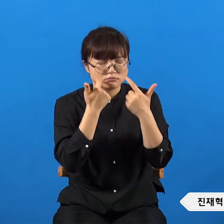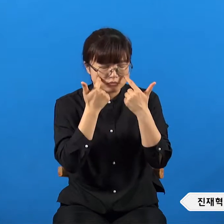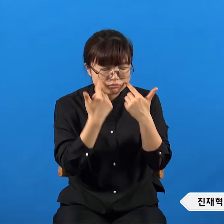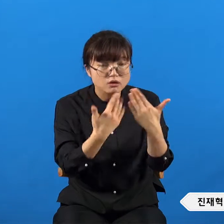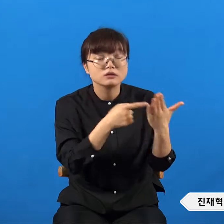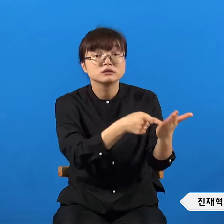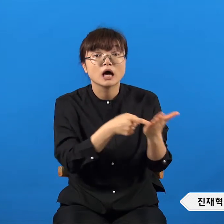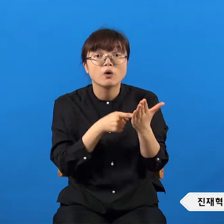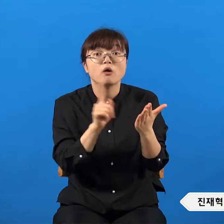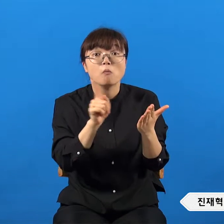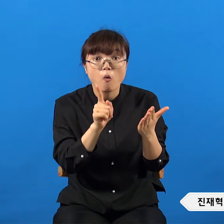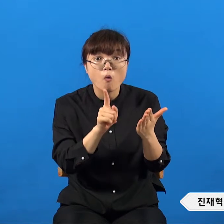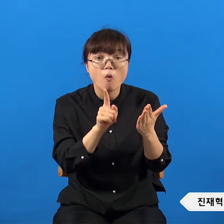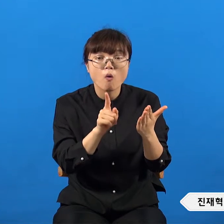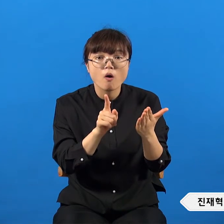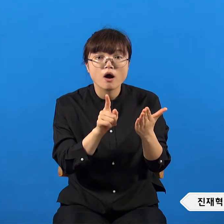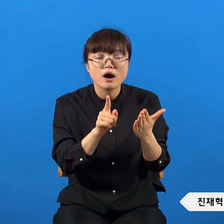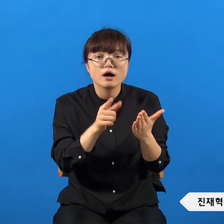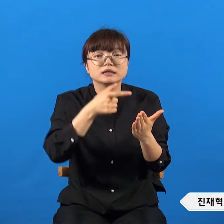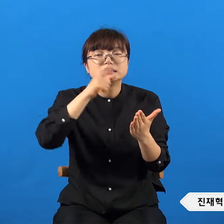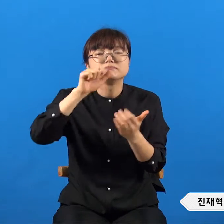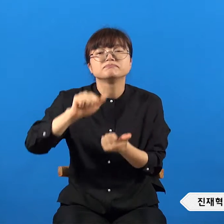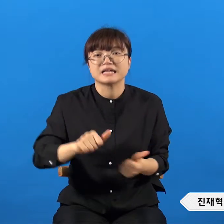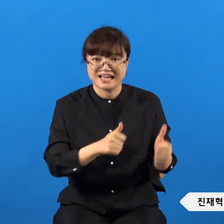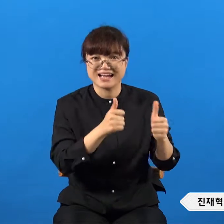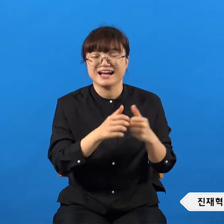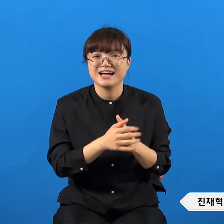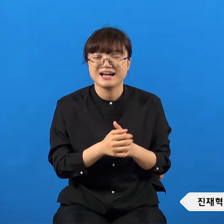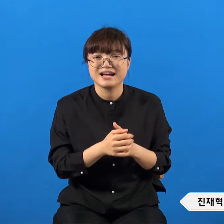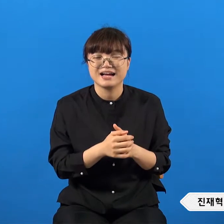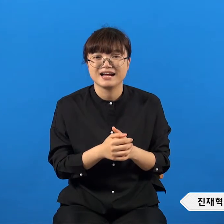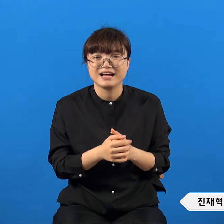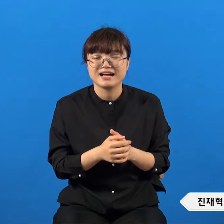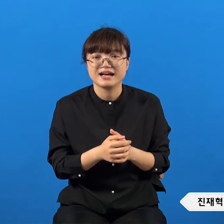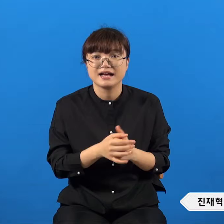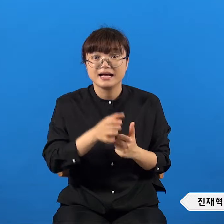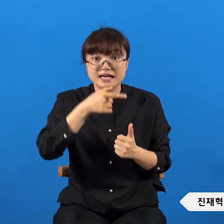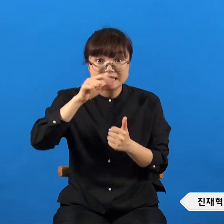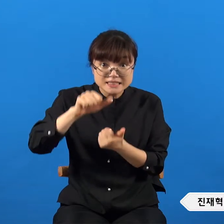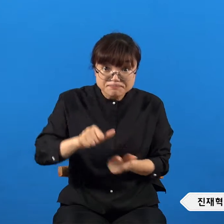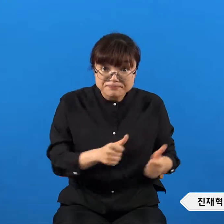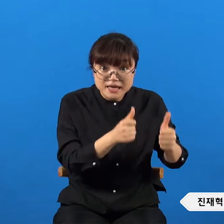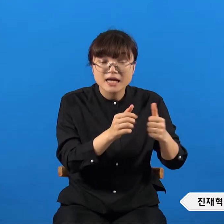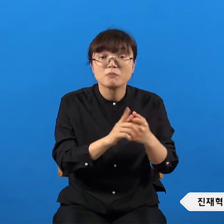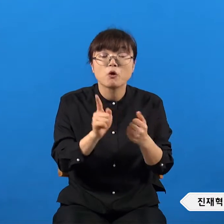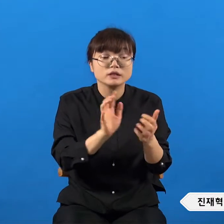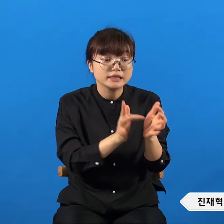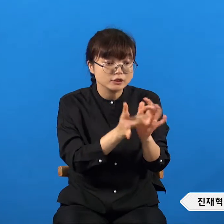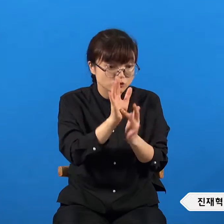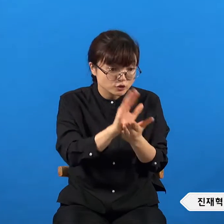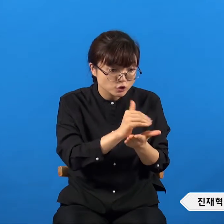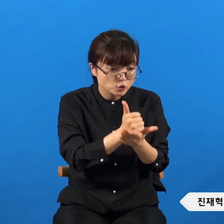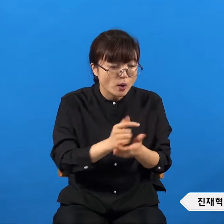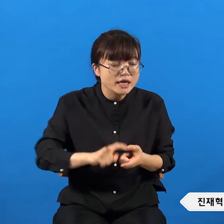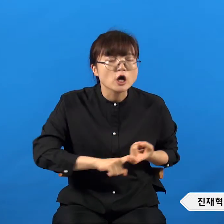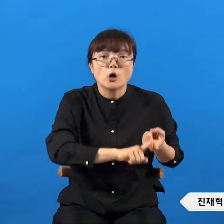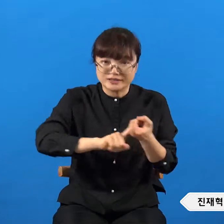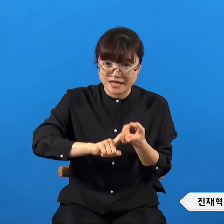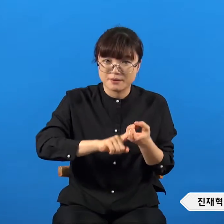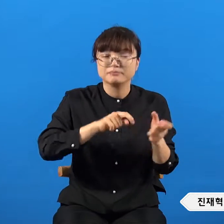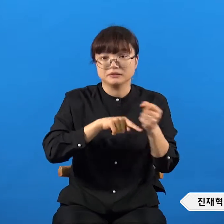잘 나타낸 것이 바로 침례입니다. 이 침례는 예수 그리스도와